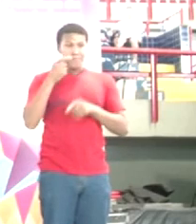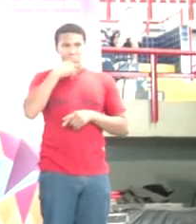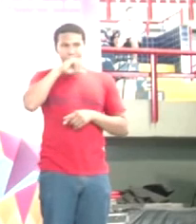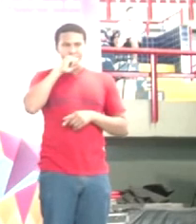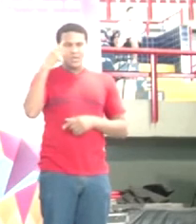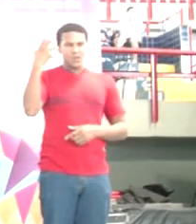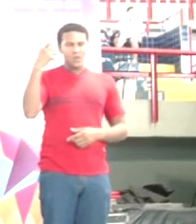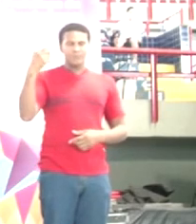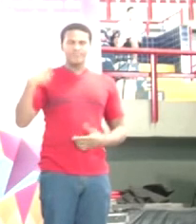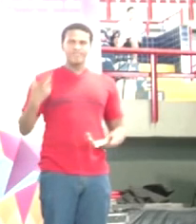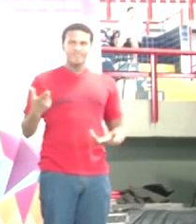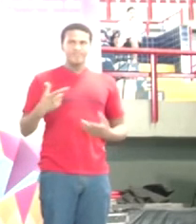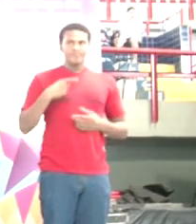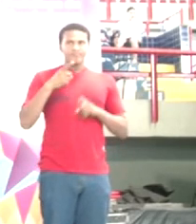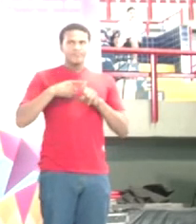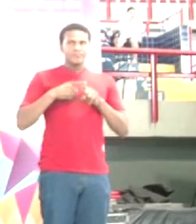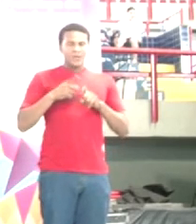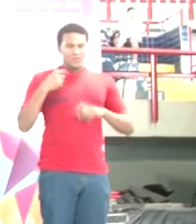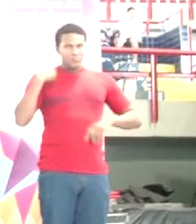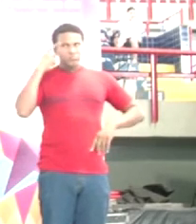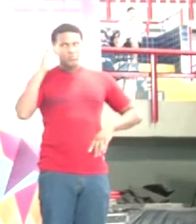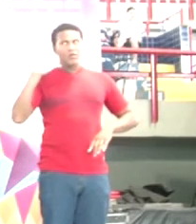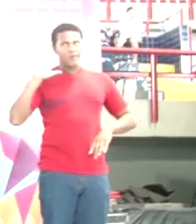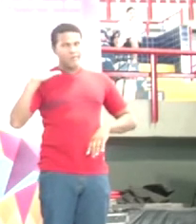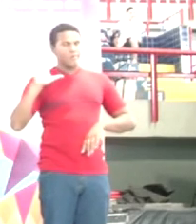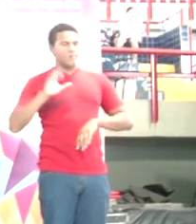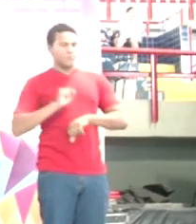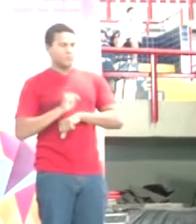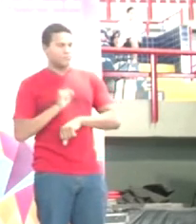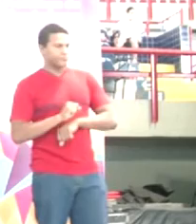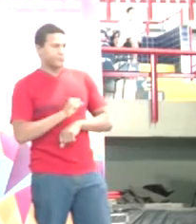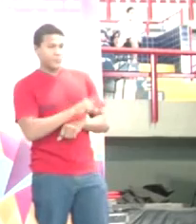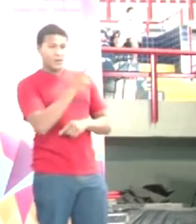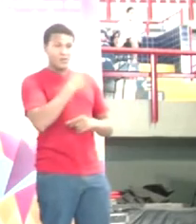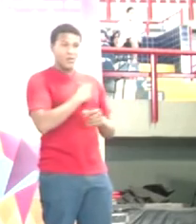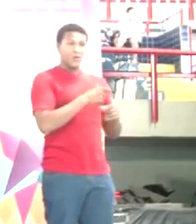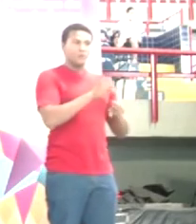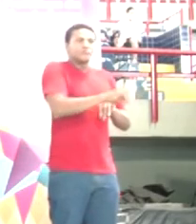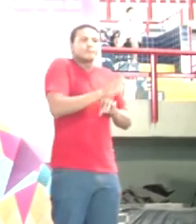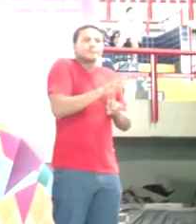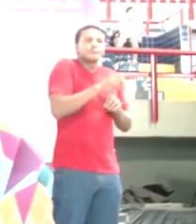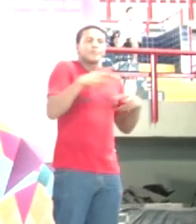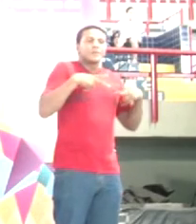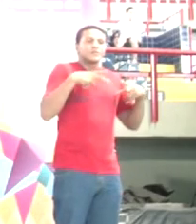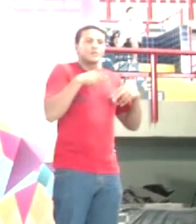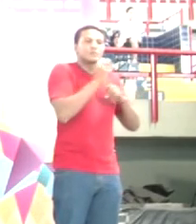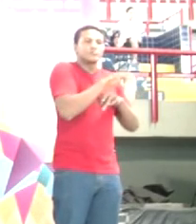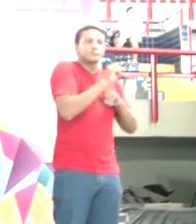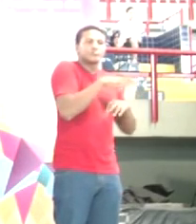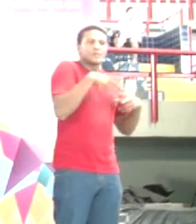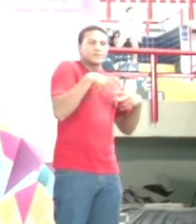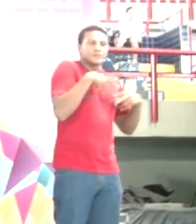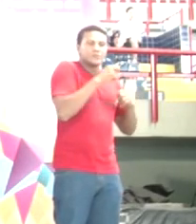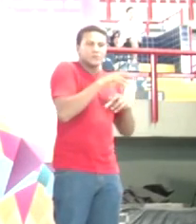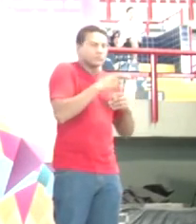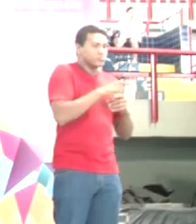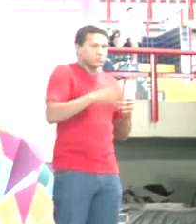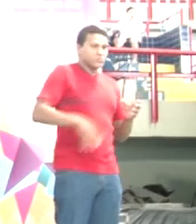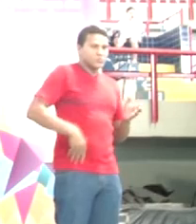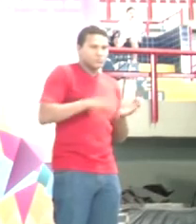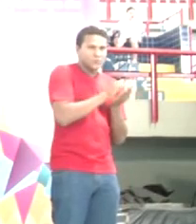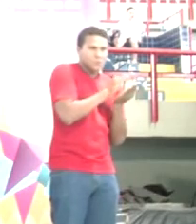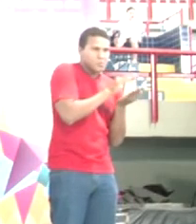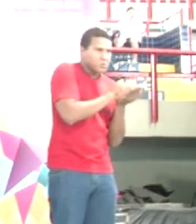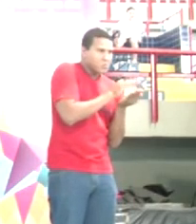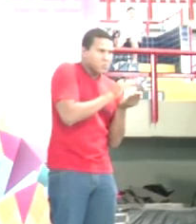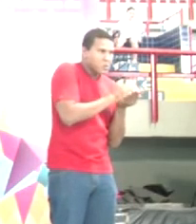né? Comecei a dar aula particular. Juntei o dinheiro da inscrição. Paguei a inscrição, eu ia